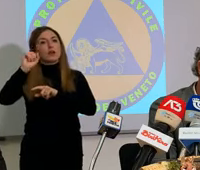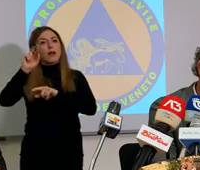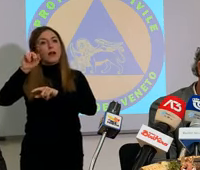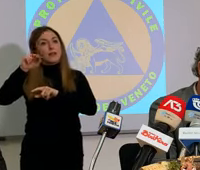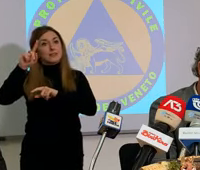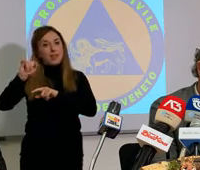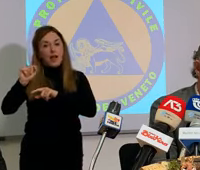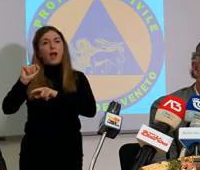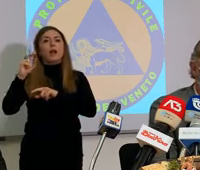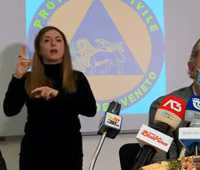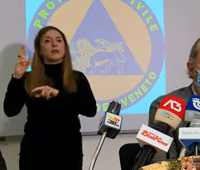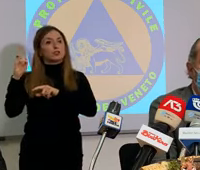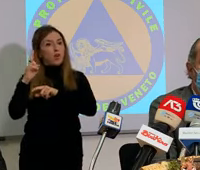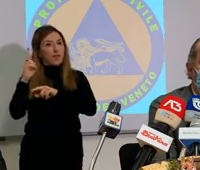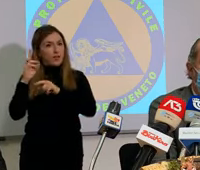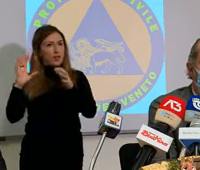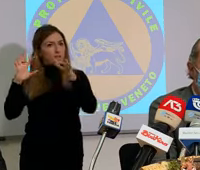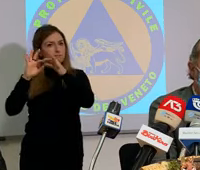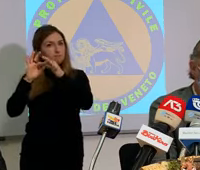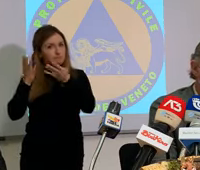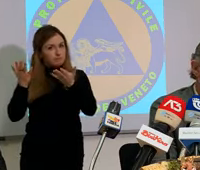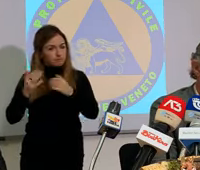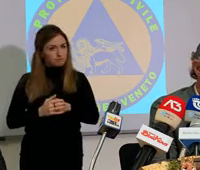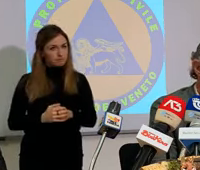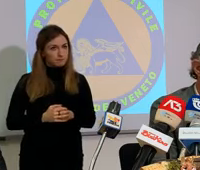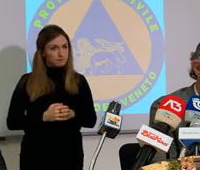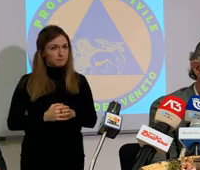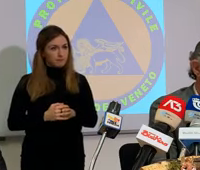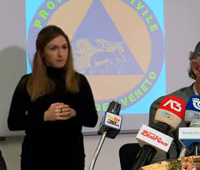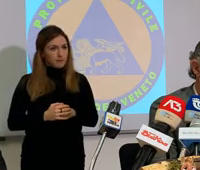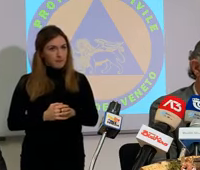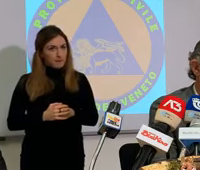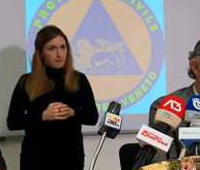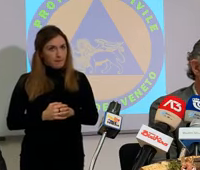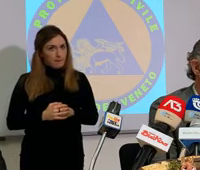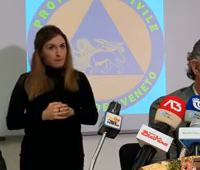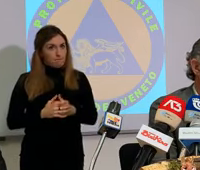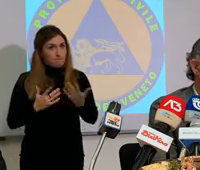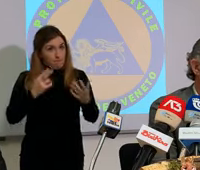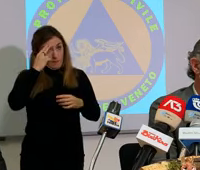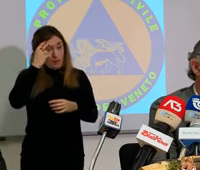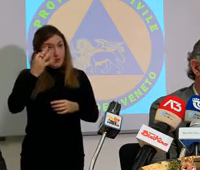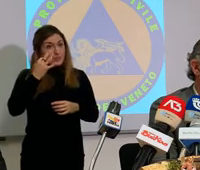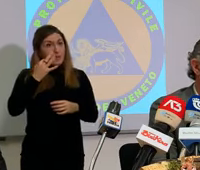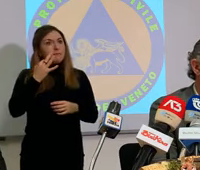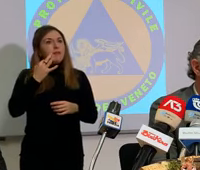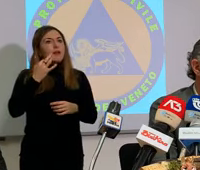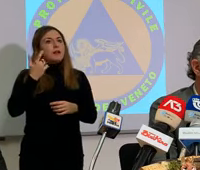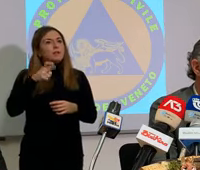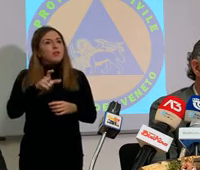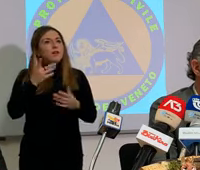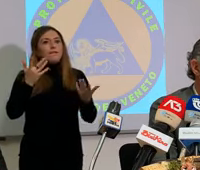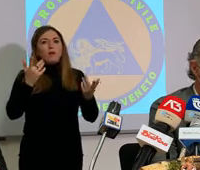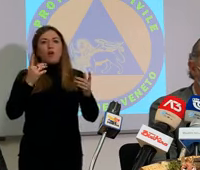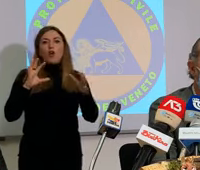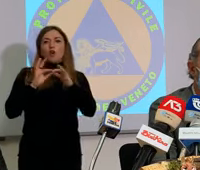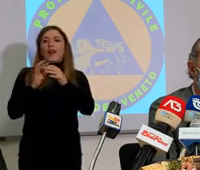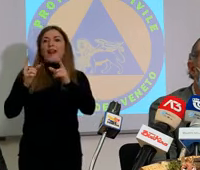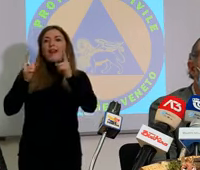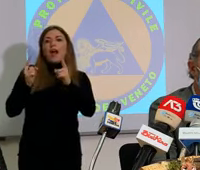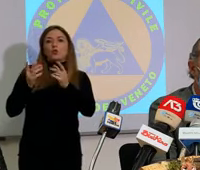slovenia vi dico questo perché voglio sempre ricordare dall'altra parte c'è la natura magari fosse così facile